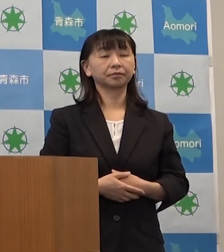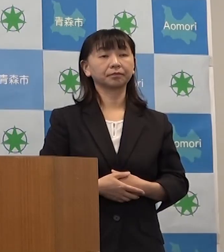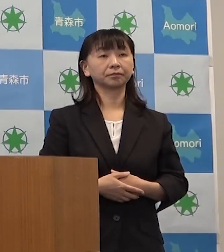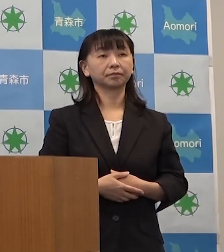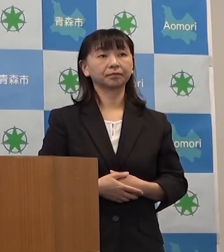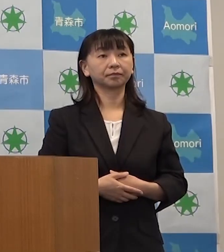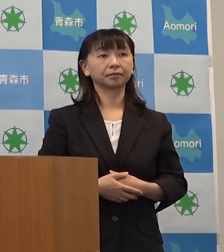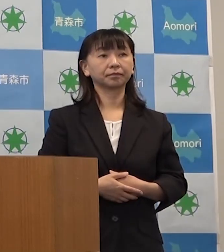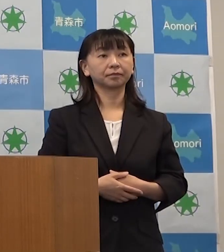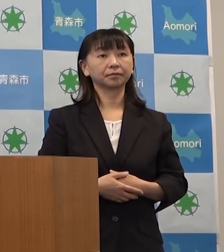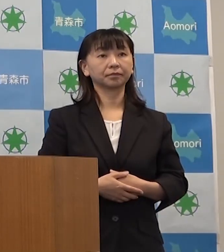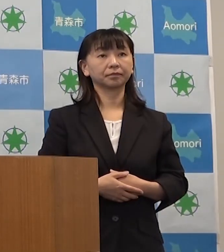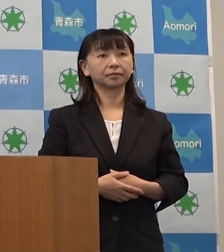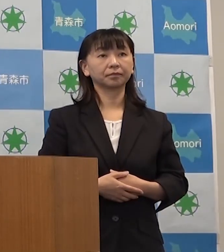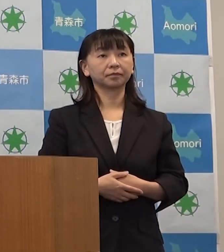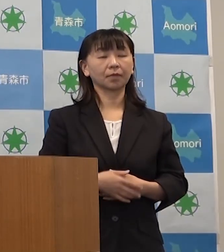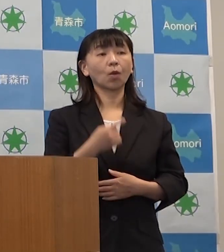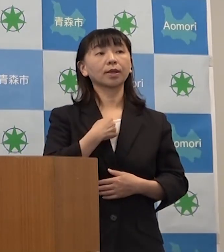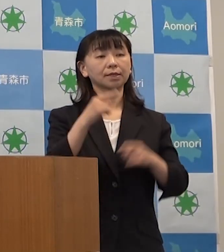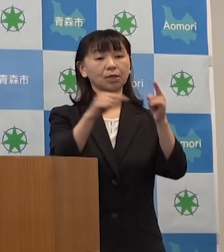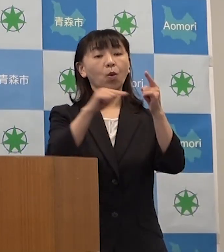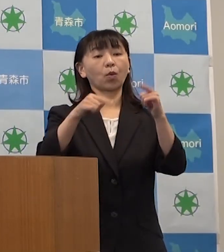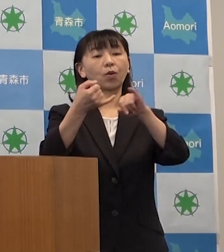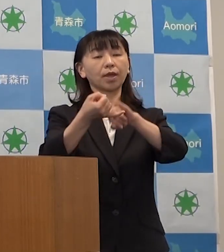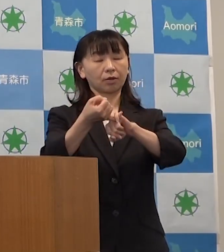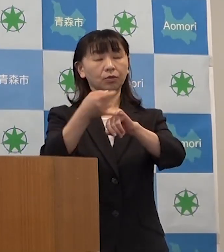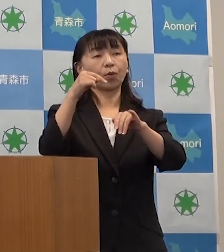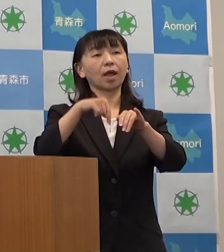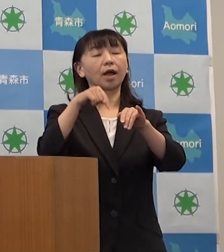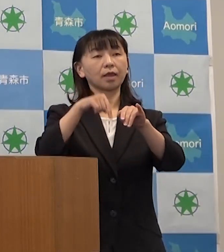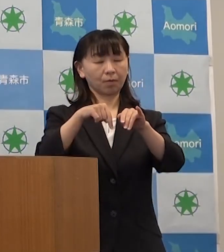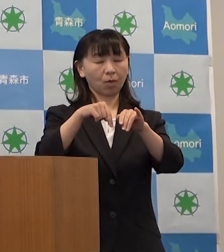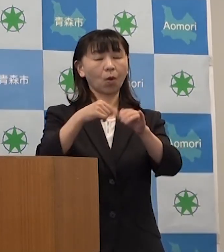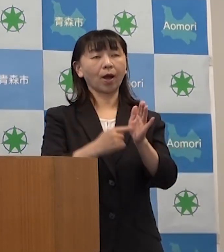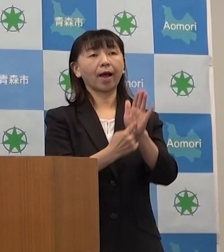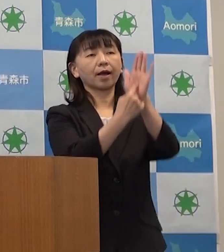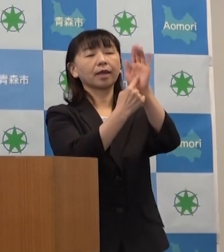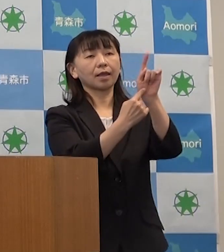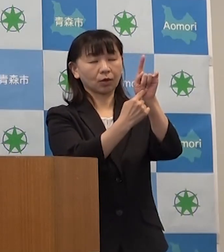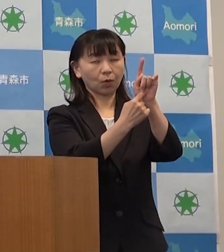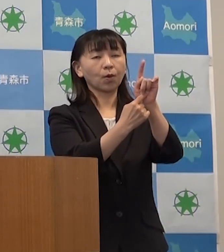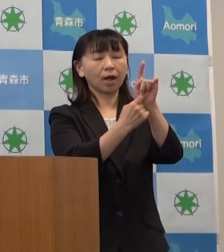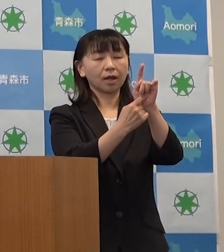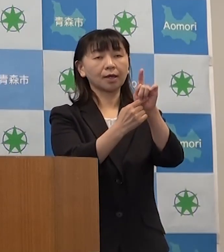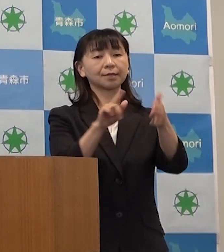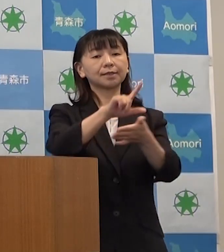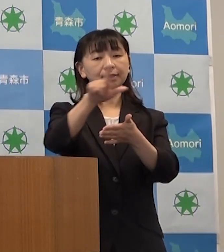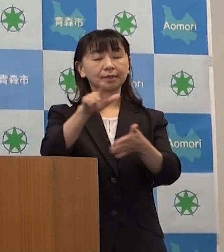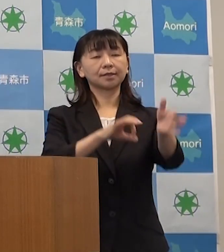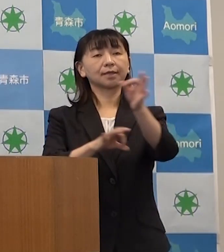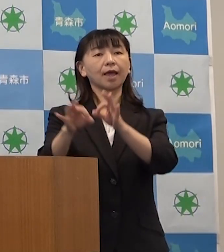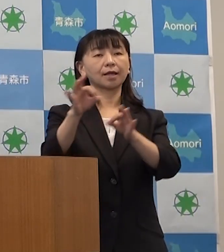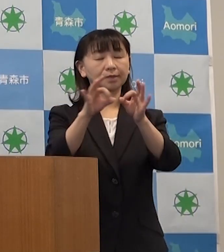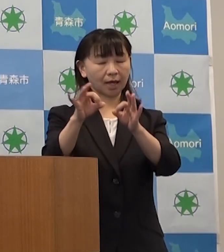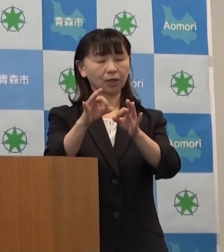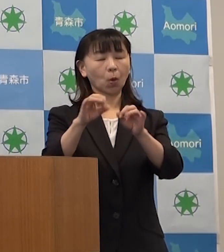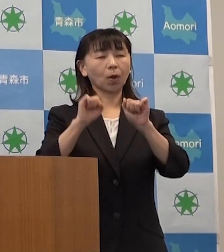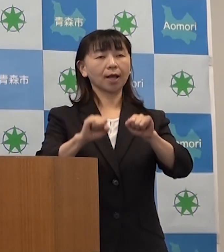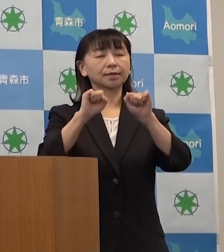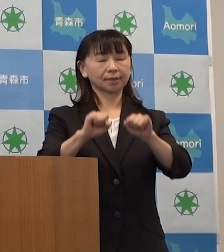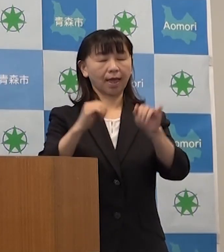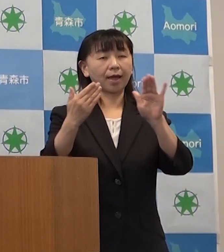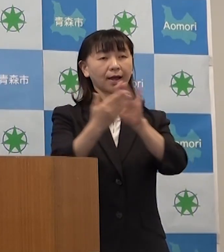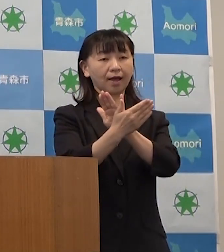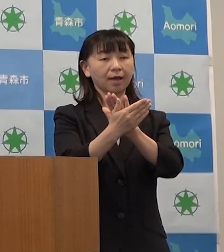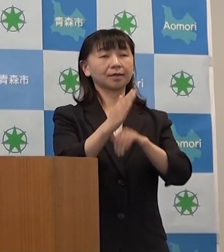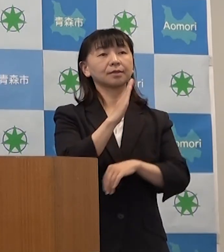私の公約の中でも真っ先に掲げているのが地域経済の活性化ということでございまして、それ